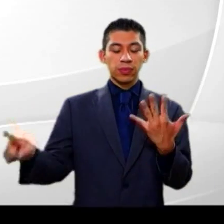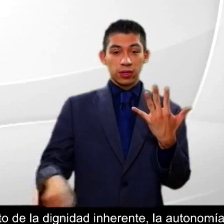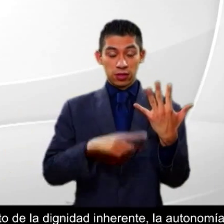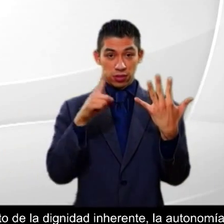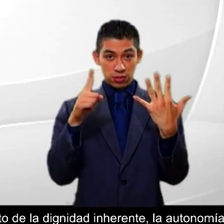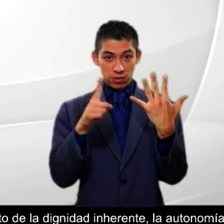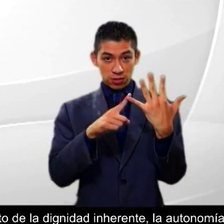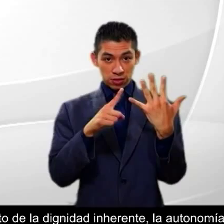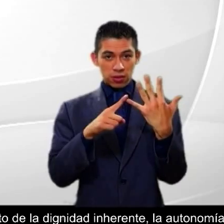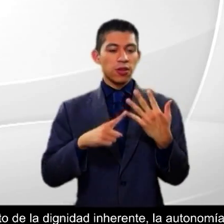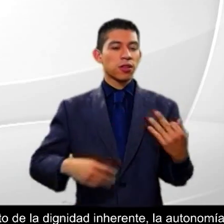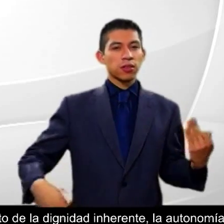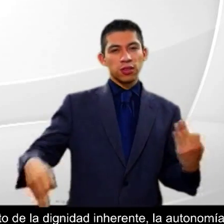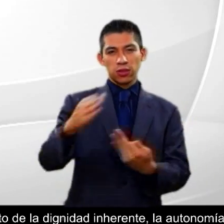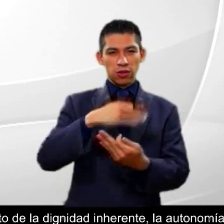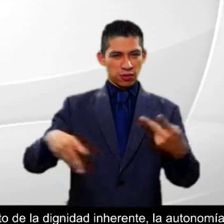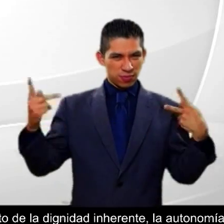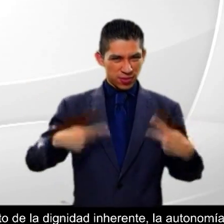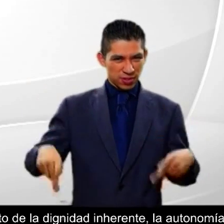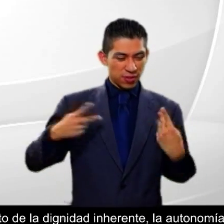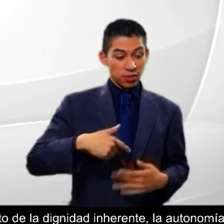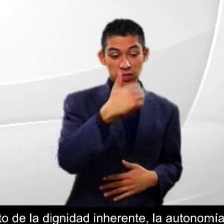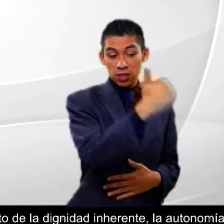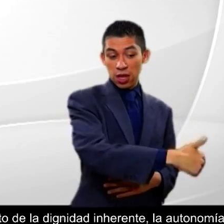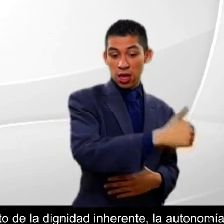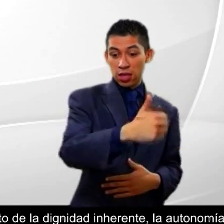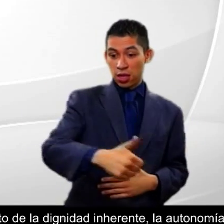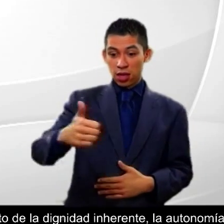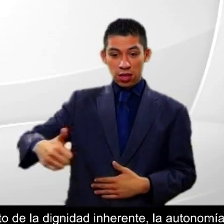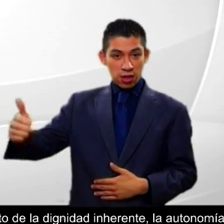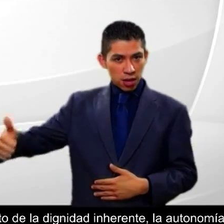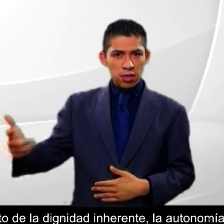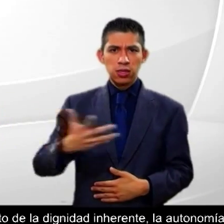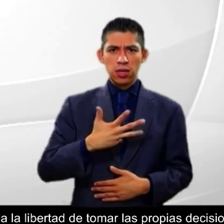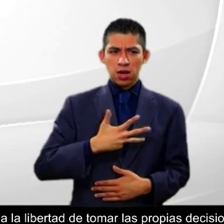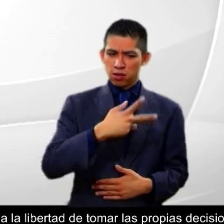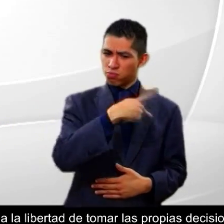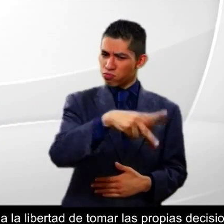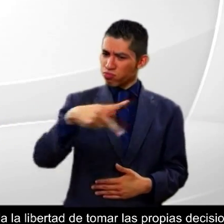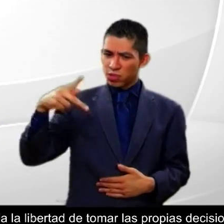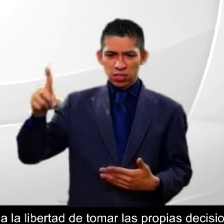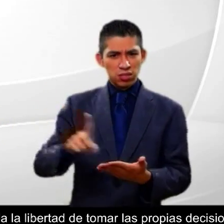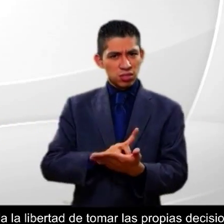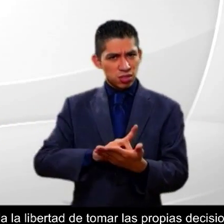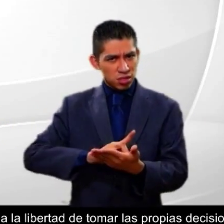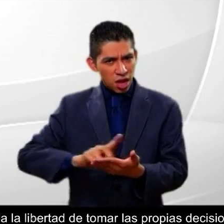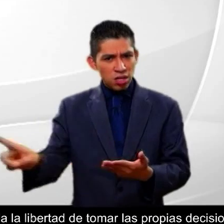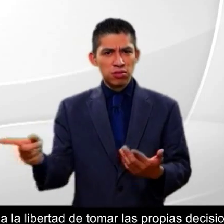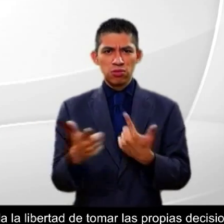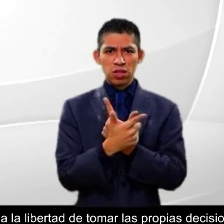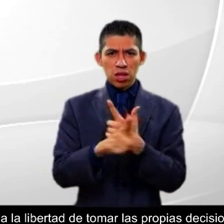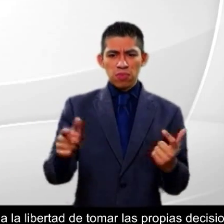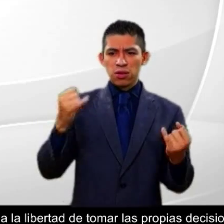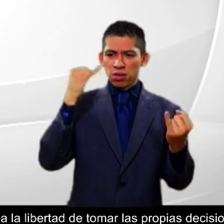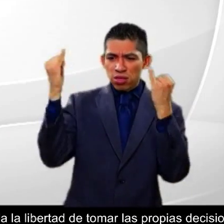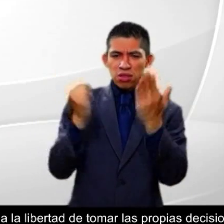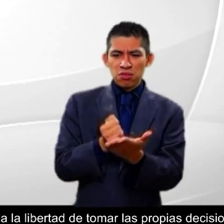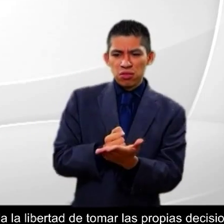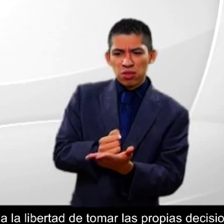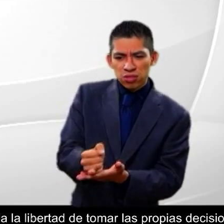5. El respeto a la dignidad inherente, la autonomía individual, incluida la libertad de tomar las propias decisiones y la